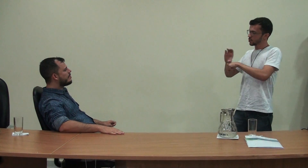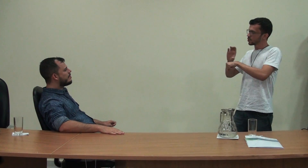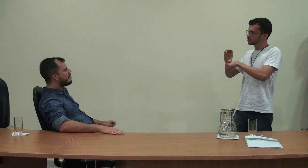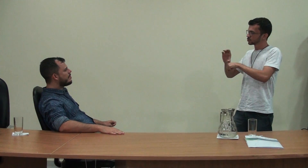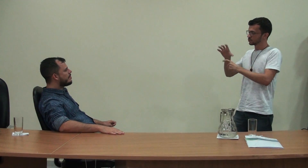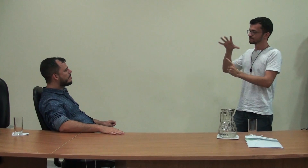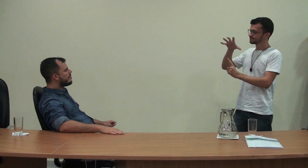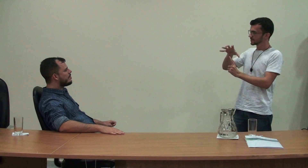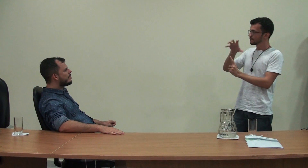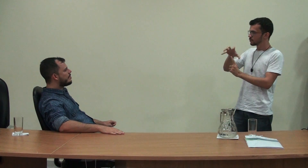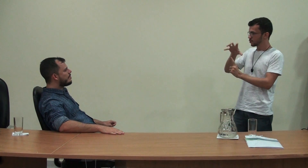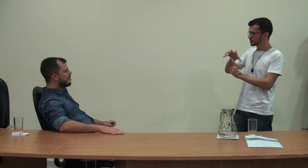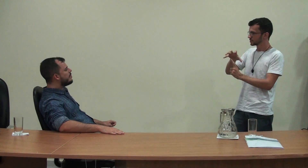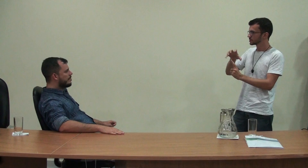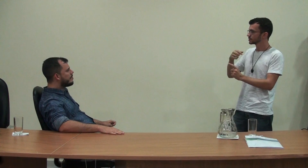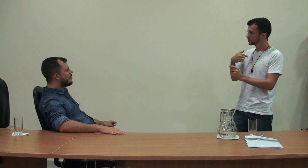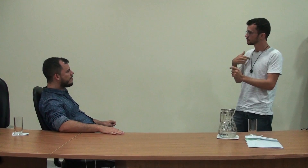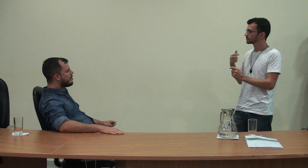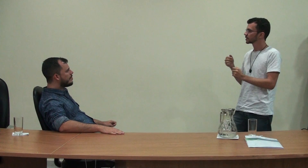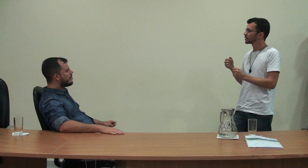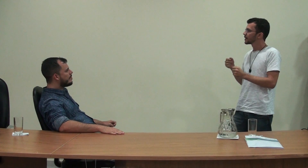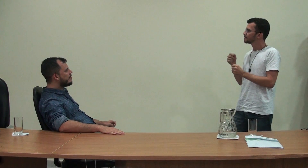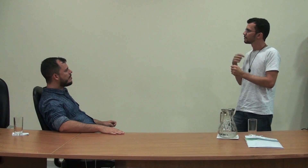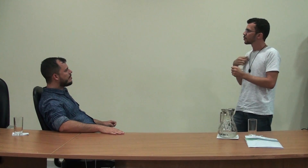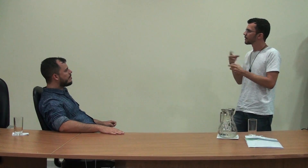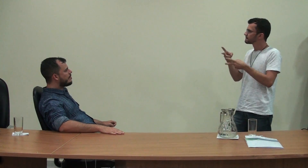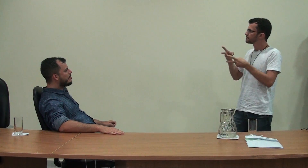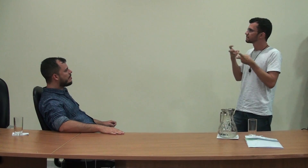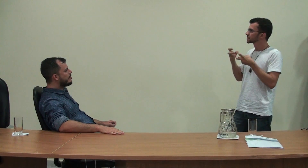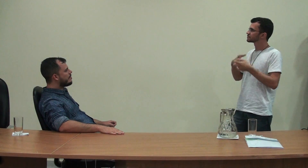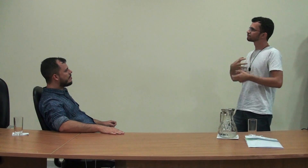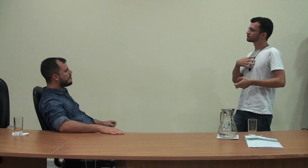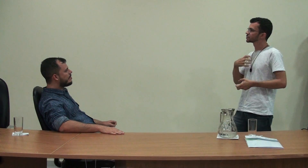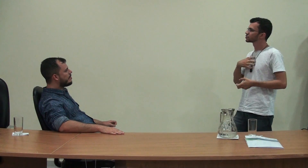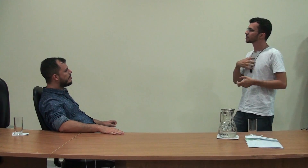perspectiva, na escolha de um curso